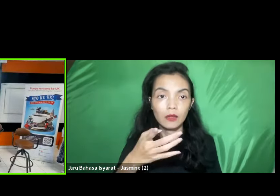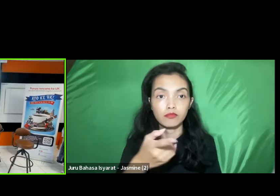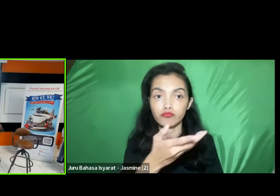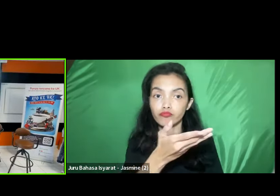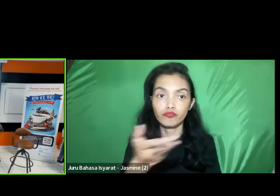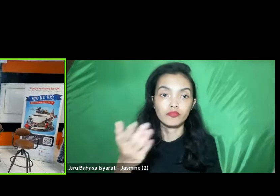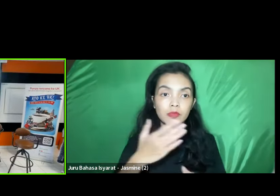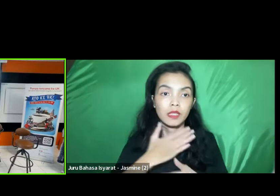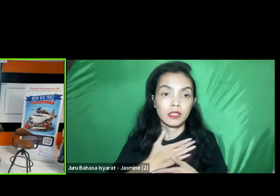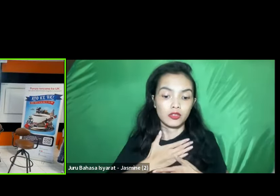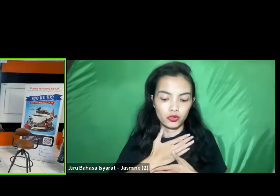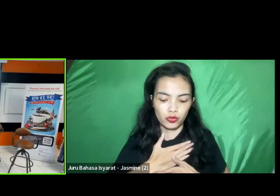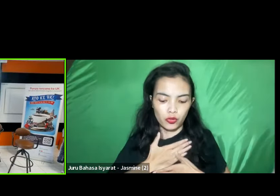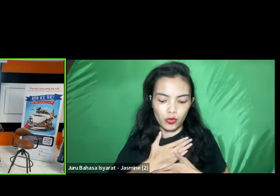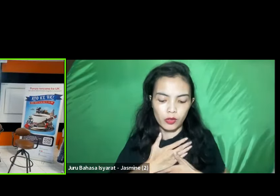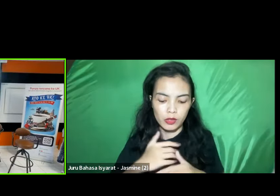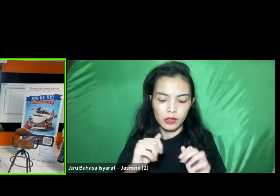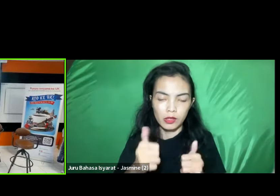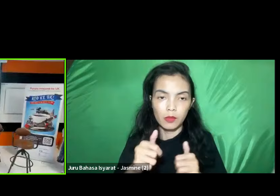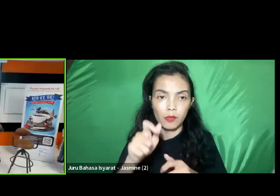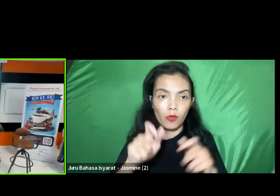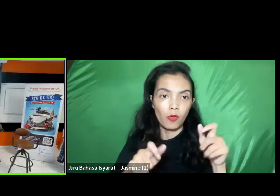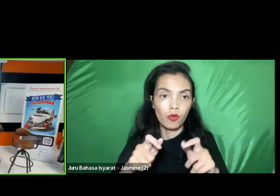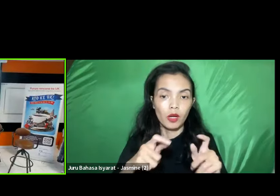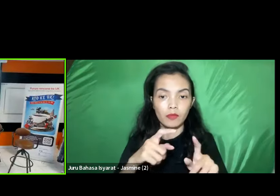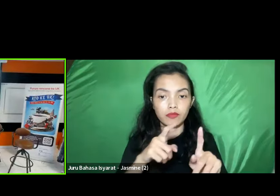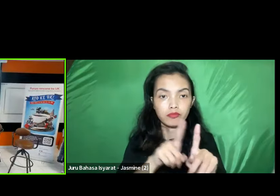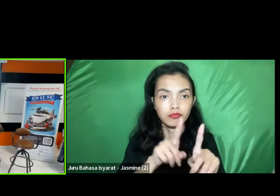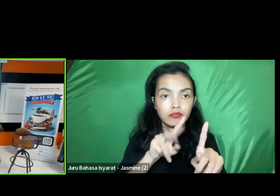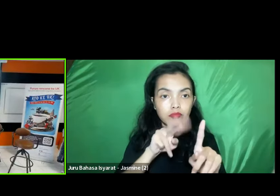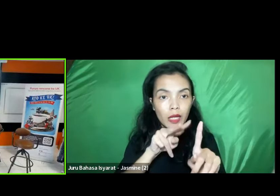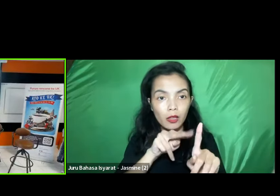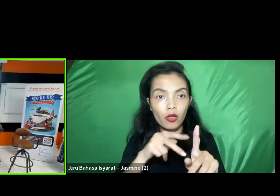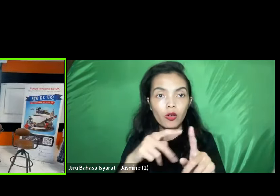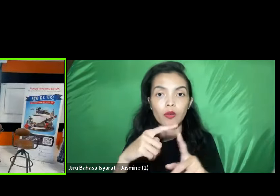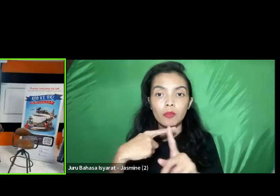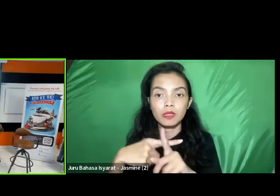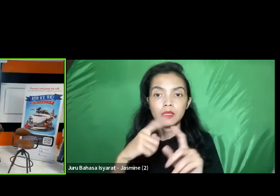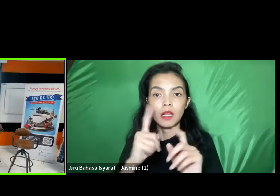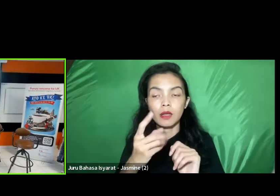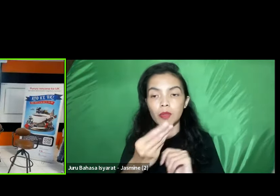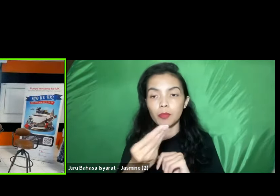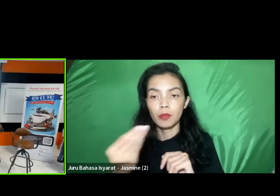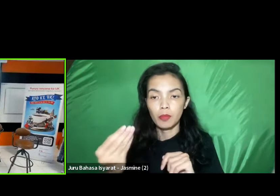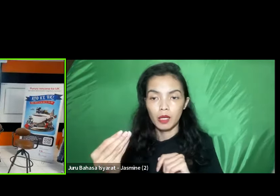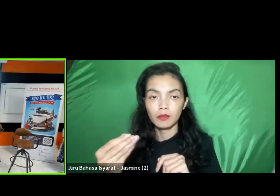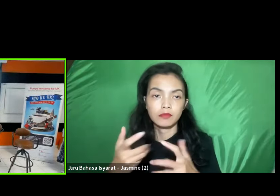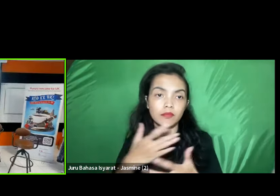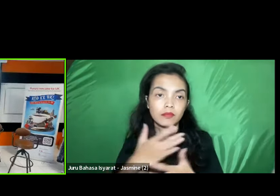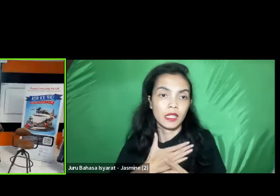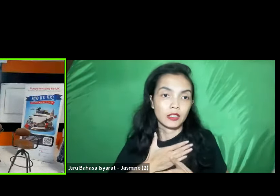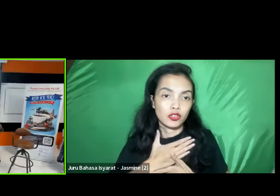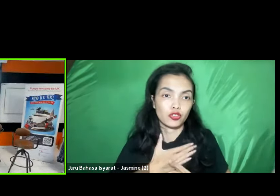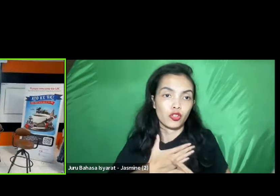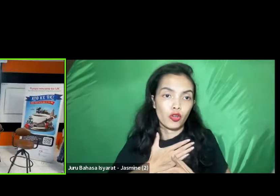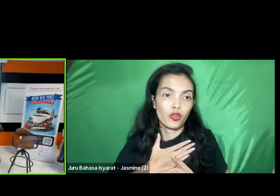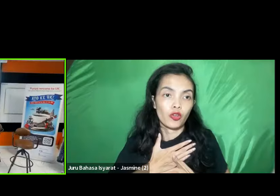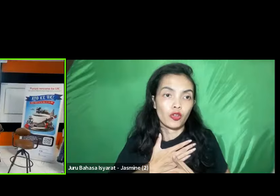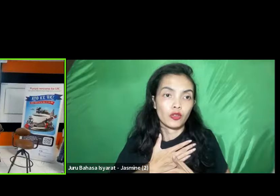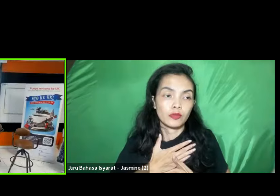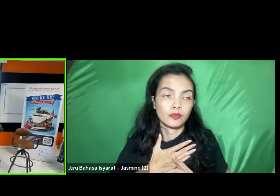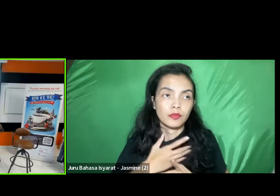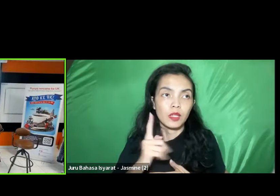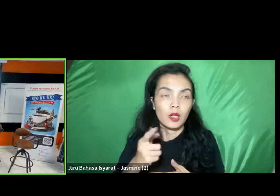kita eh sudah menyiapkan mentor kita juga udah menyiapkan eberapa hal di sini enjoy aja kalau bisa eh